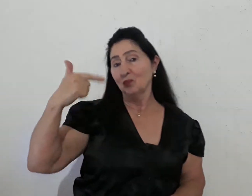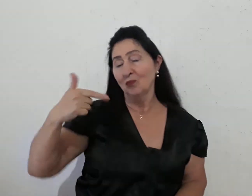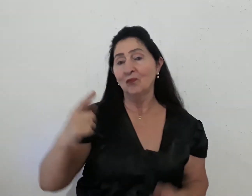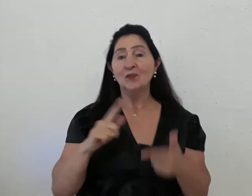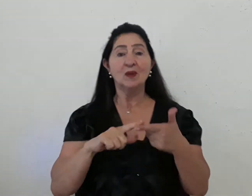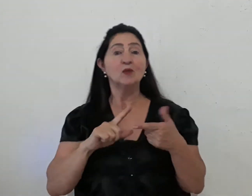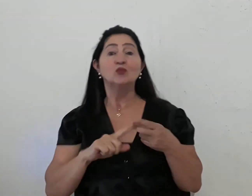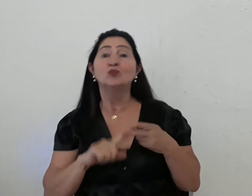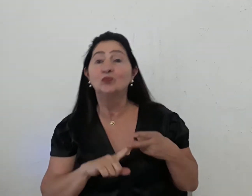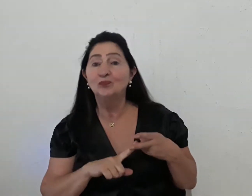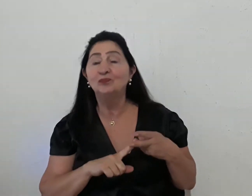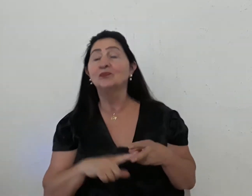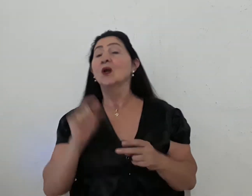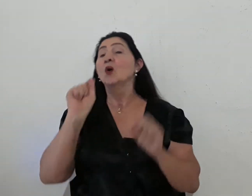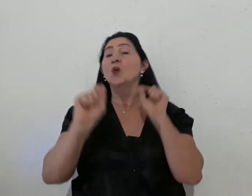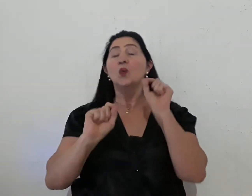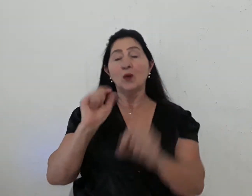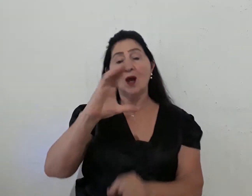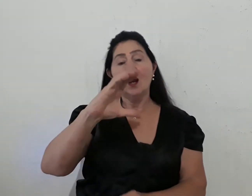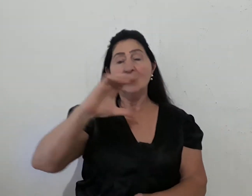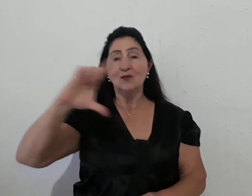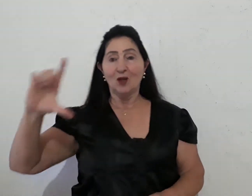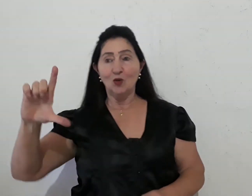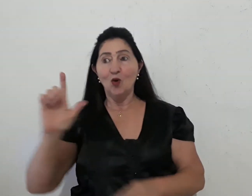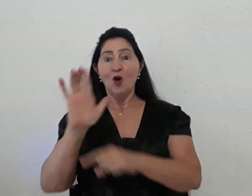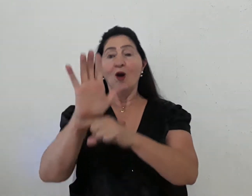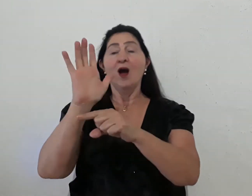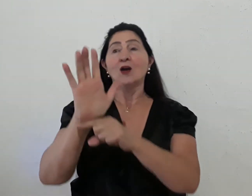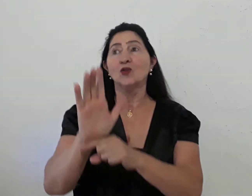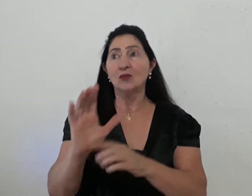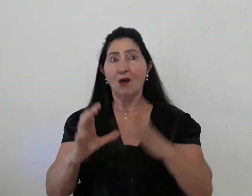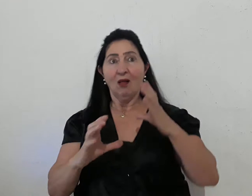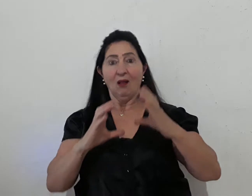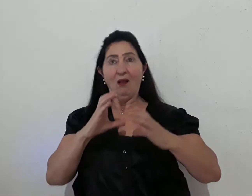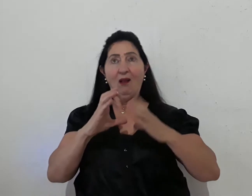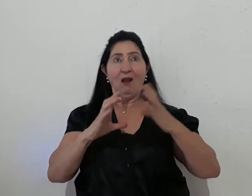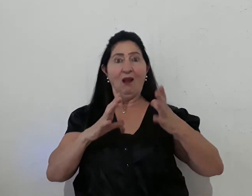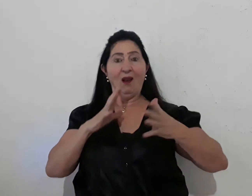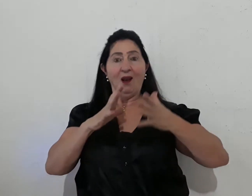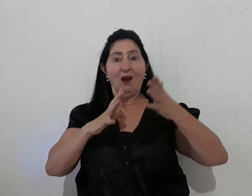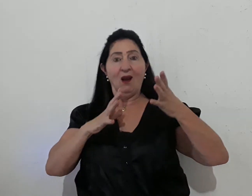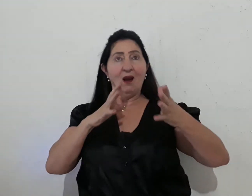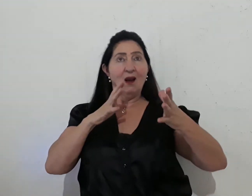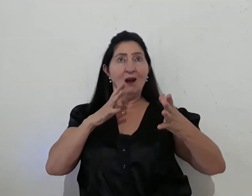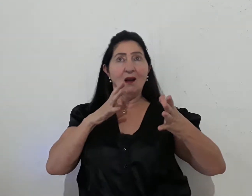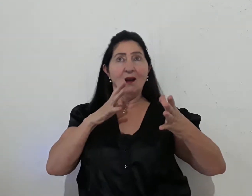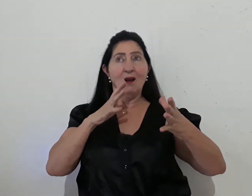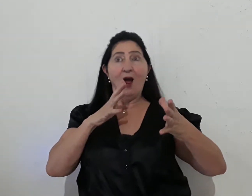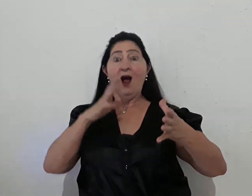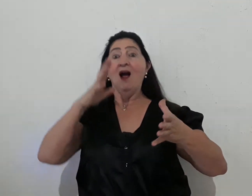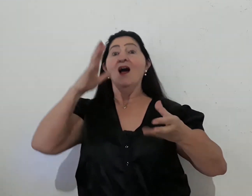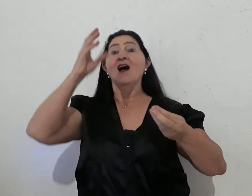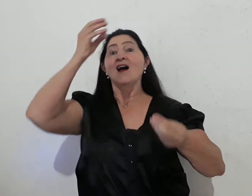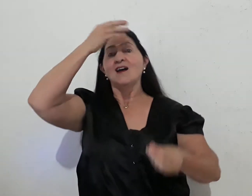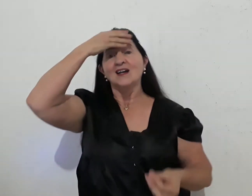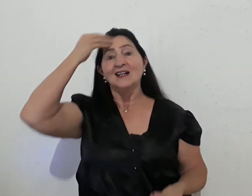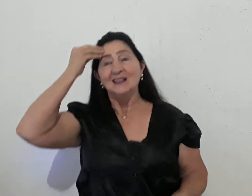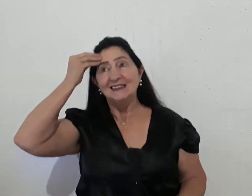os classificadores te ajudam a parar de travar, ou seja, pois quando você esqueceu o sinal que gostaria de